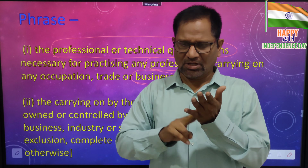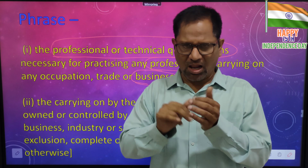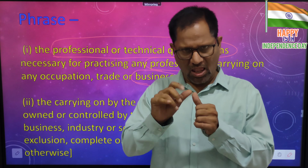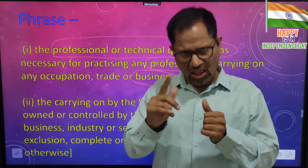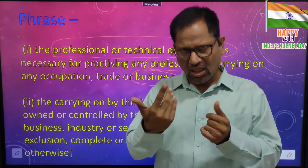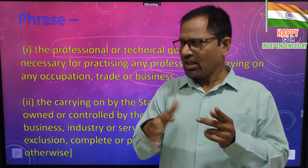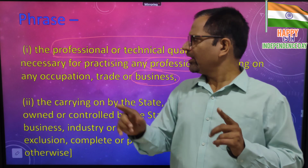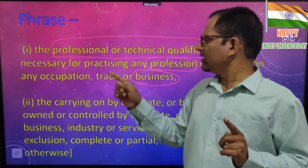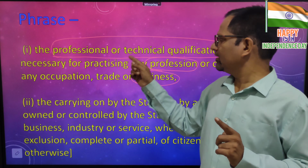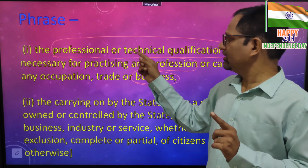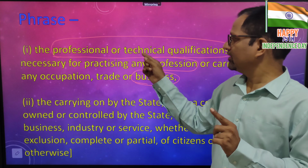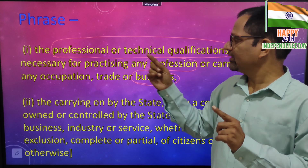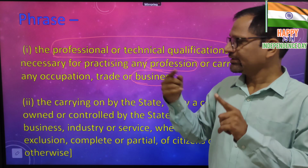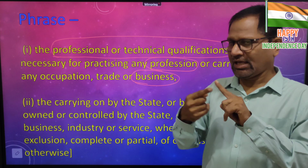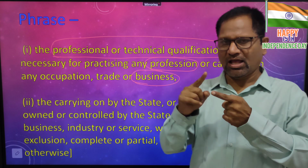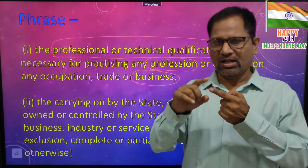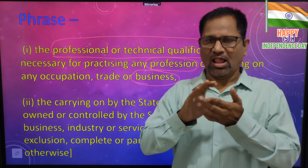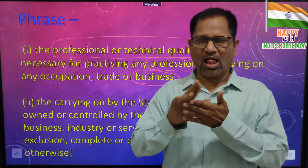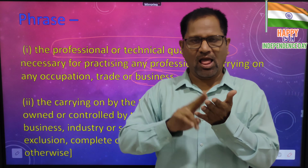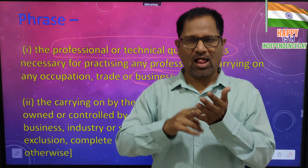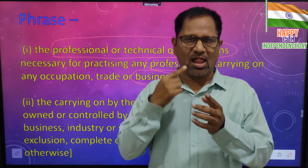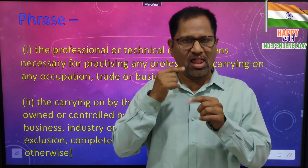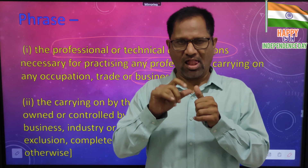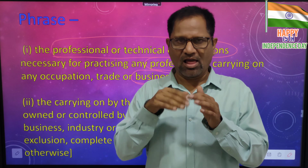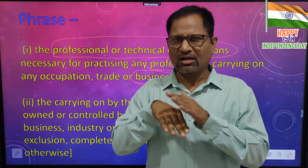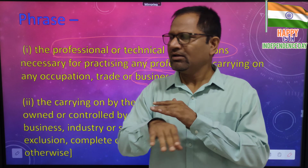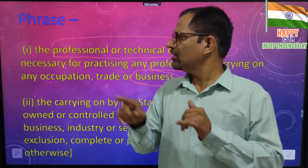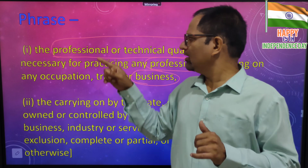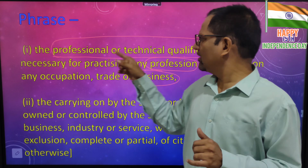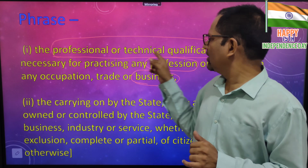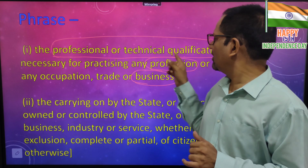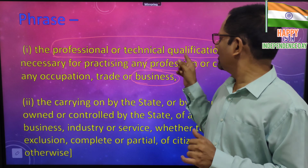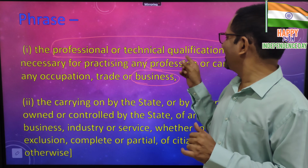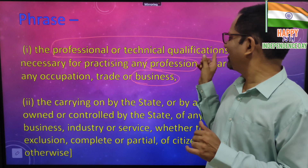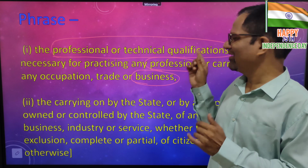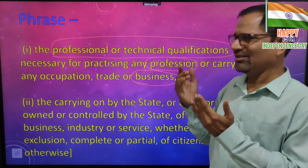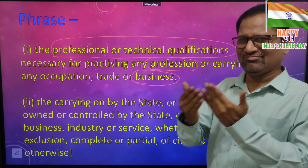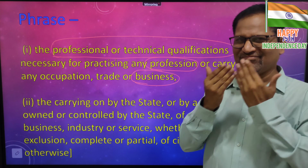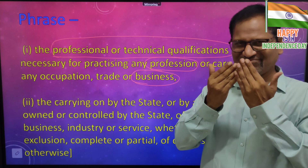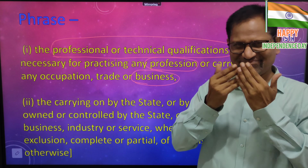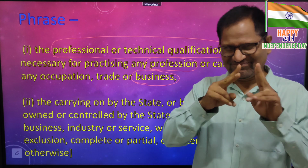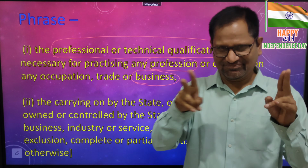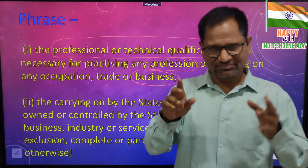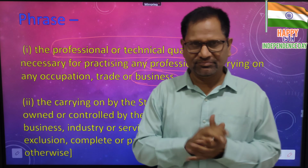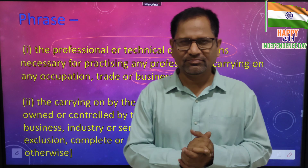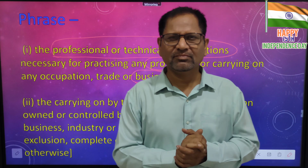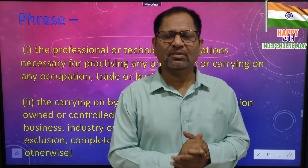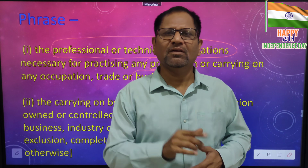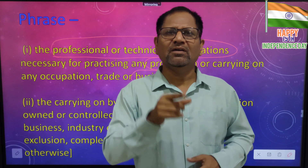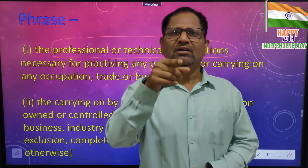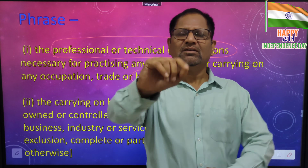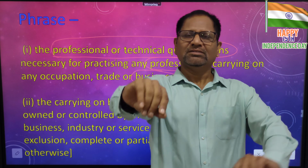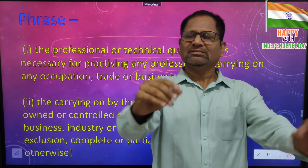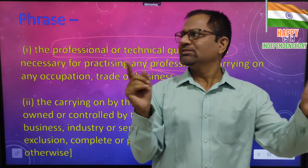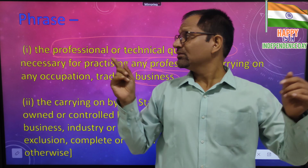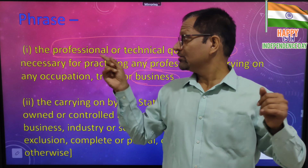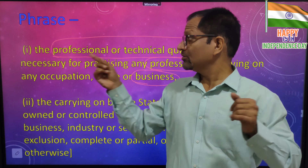प्रोफेशनल, टेक्निकल जैसे क्वालिफिकेशंस होते हैं। उदाहरण के लिए